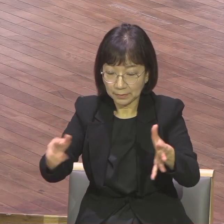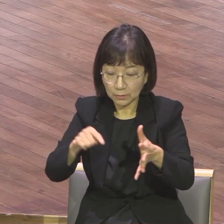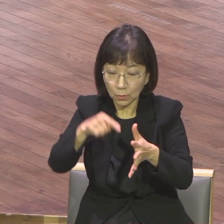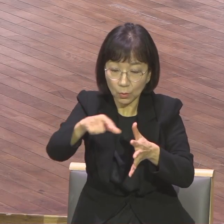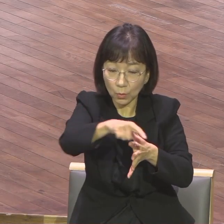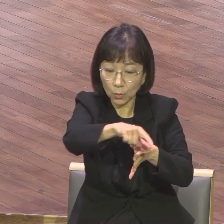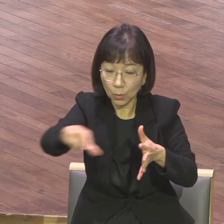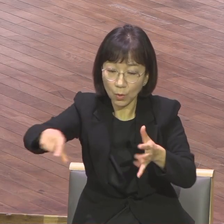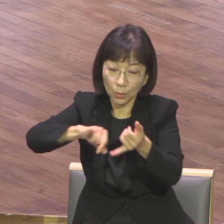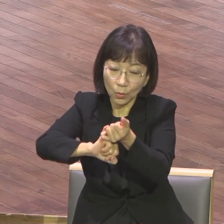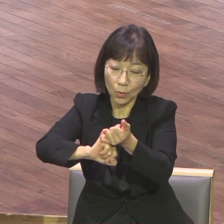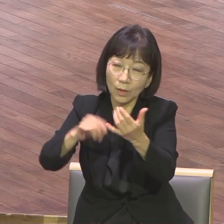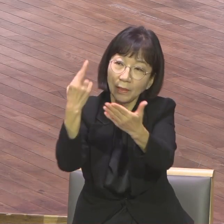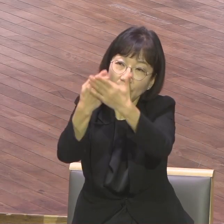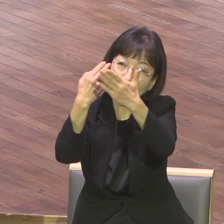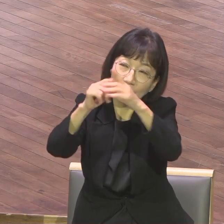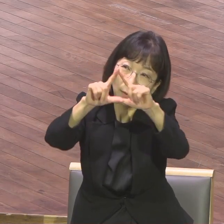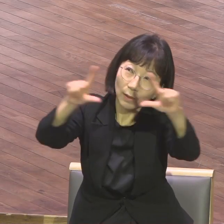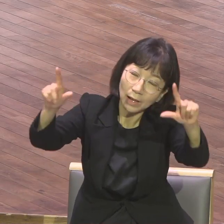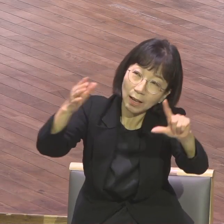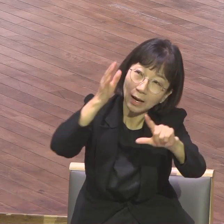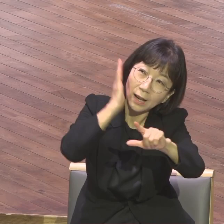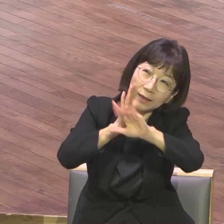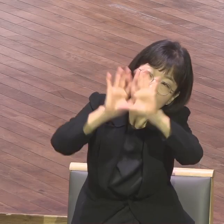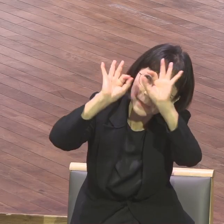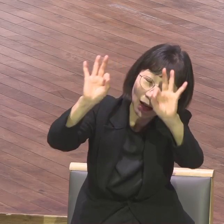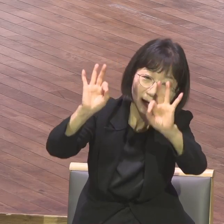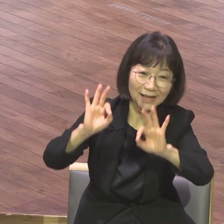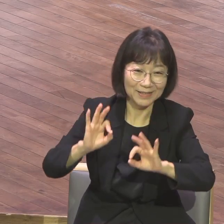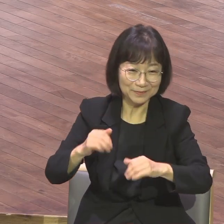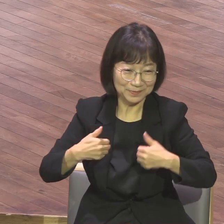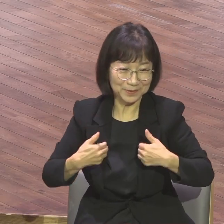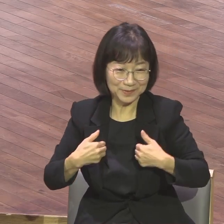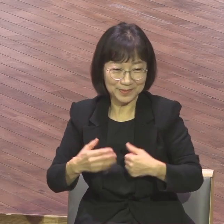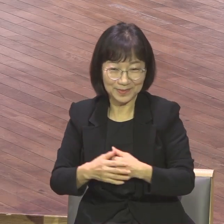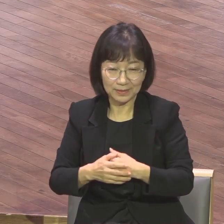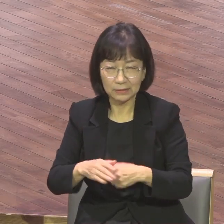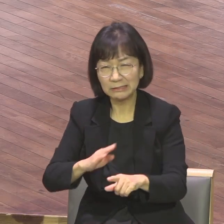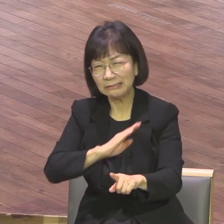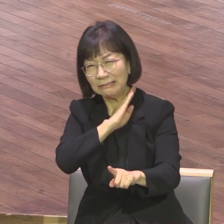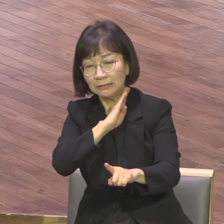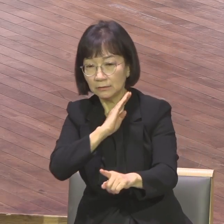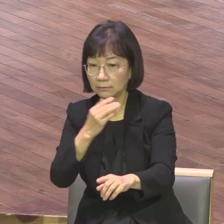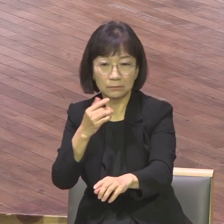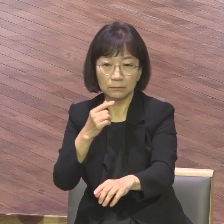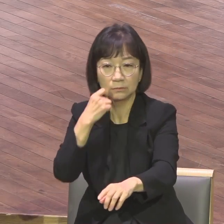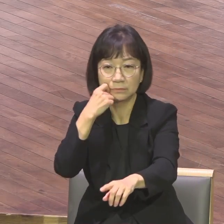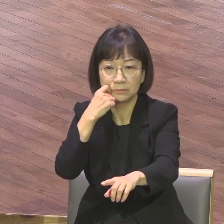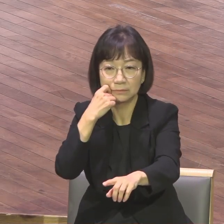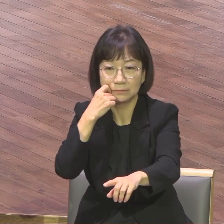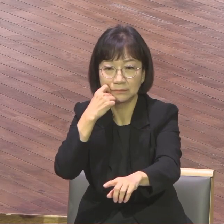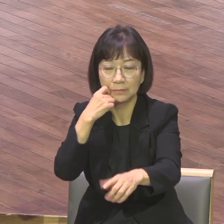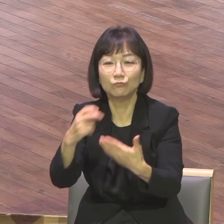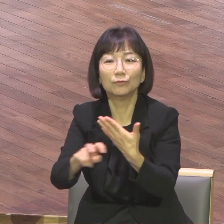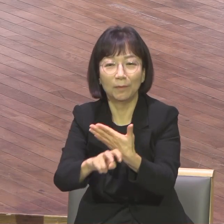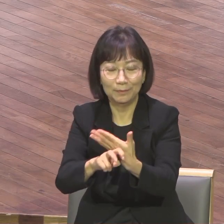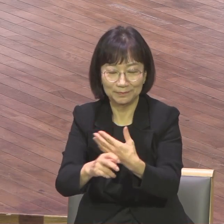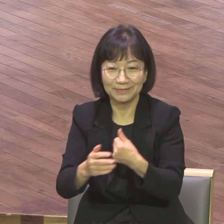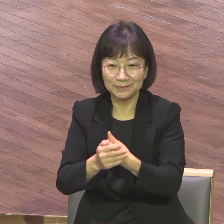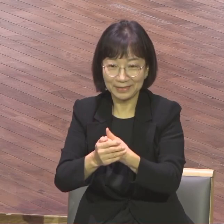이 설계를 할 때 전부 다 이렇게 겹치지 않도록 하늘이 보이도록 그렇게